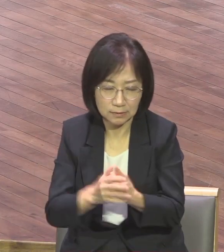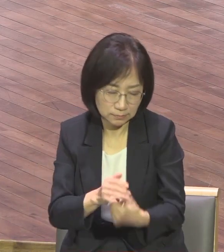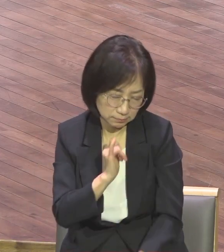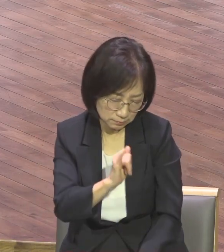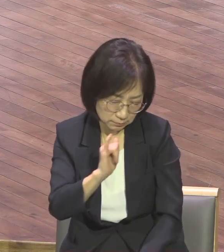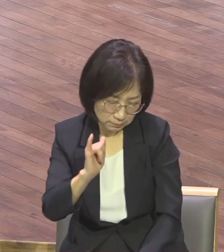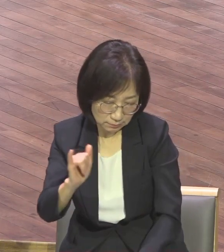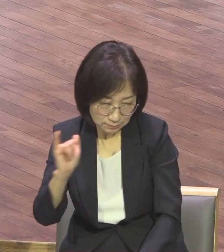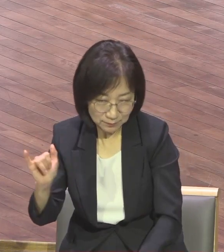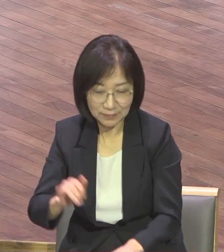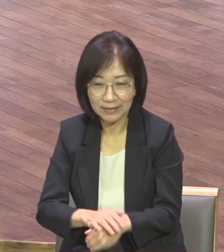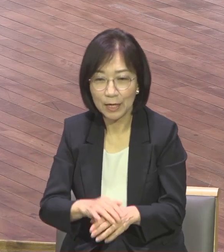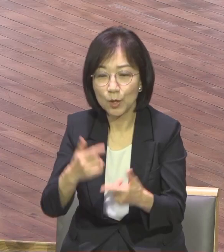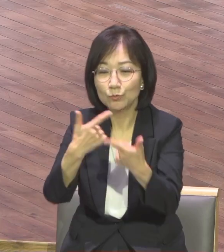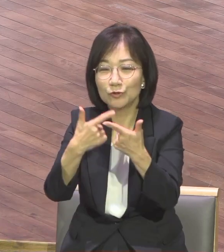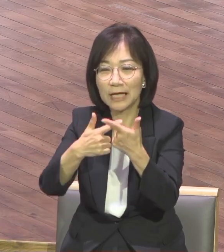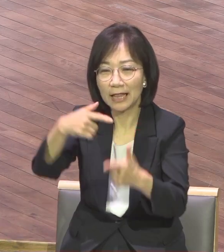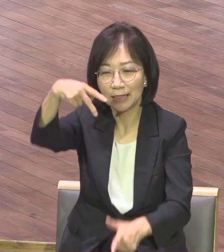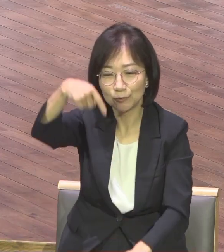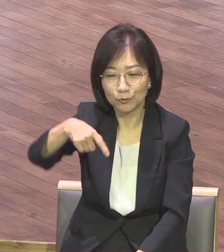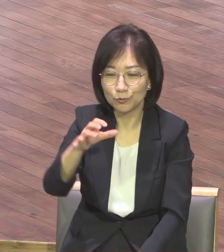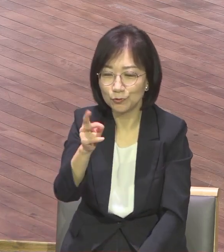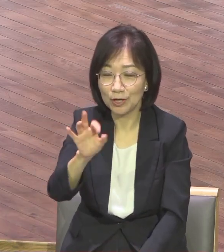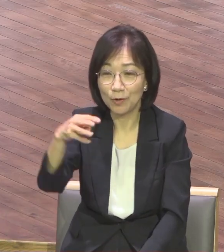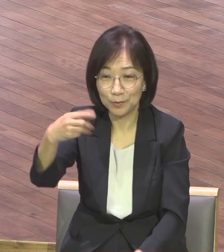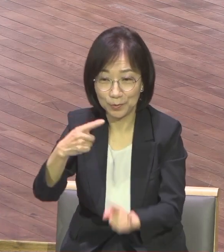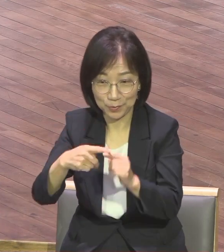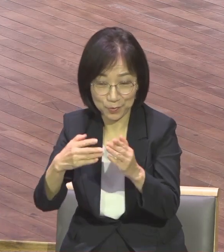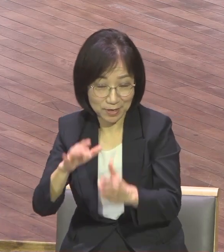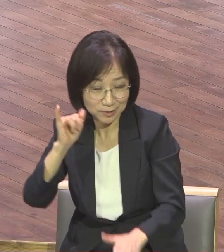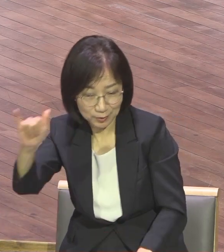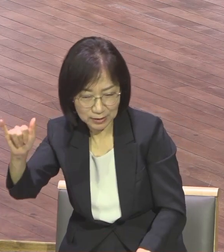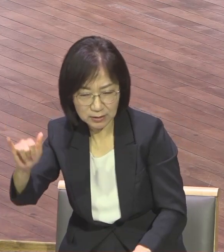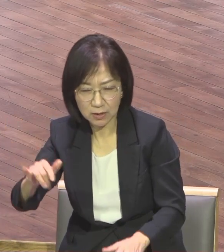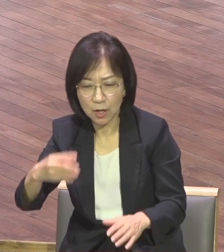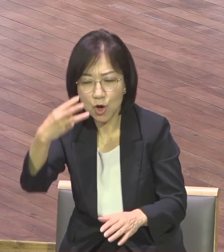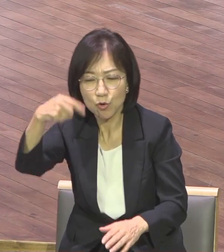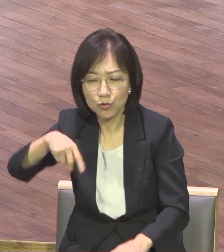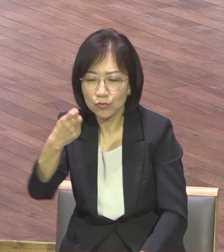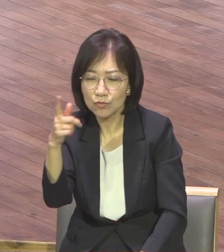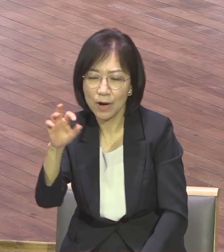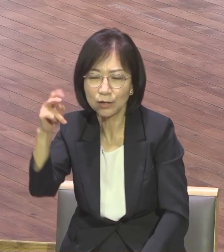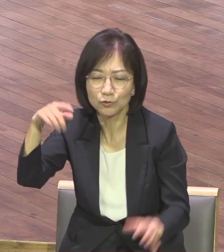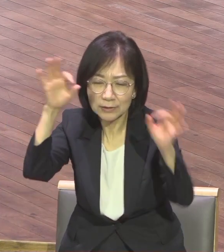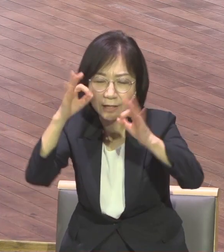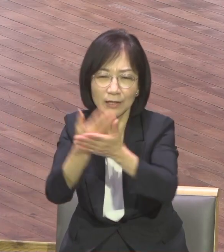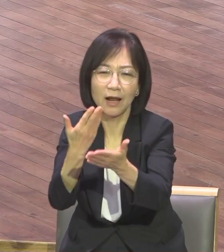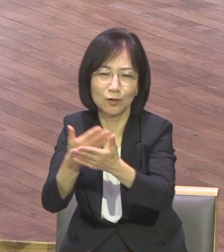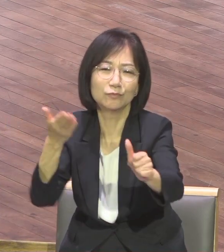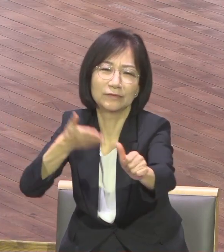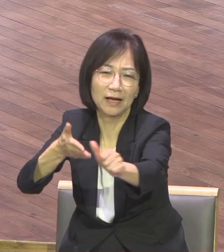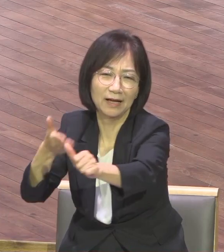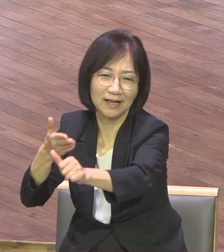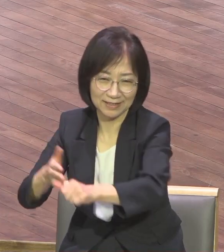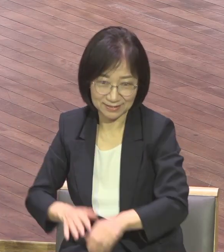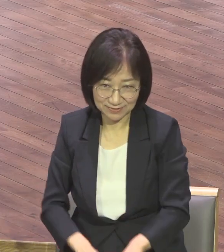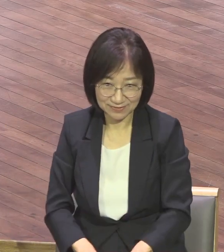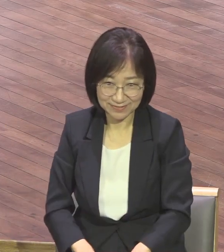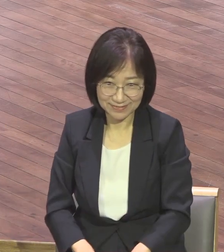수영로교회 사무장에게 연락해서 전화번호 찾았어. 여러분 성령이 역사하면